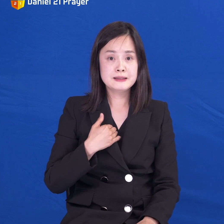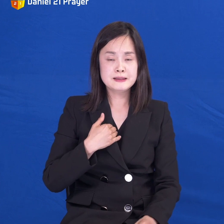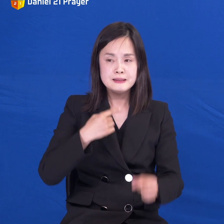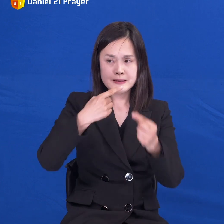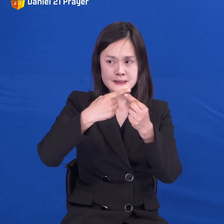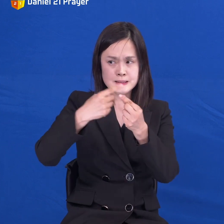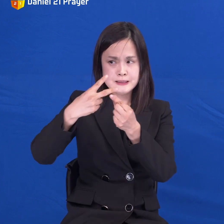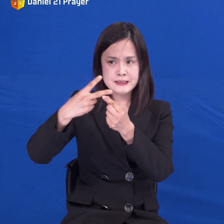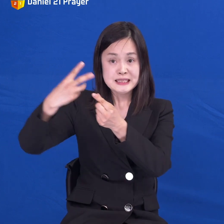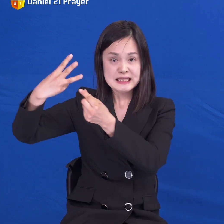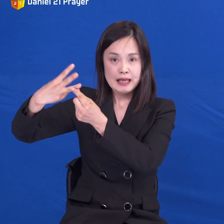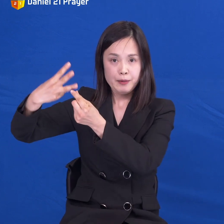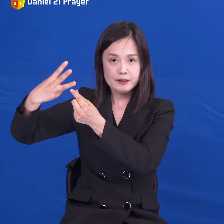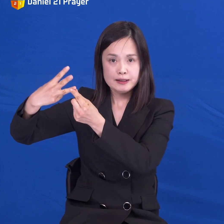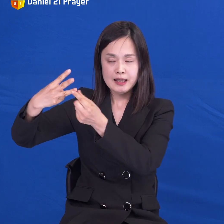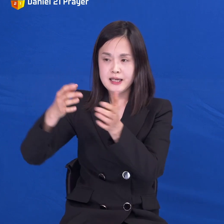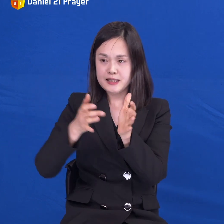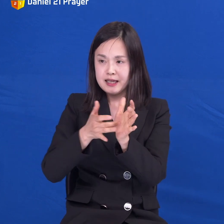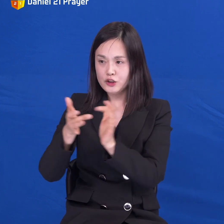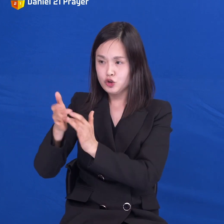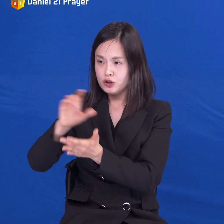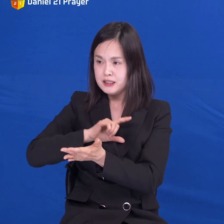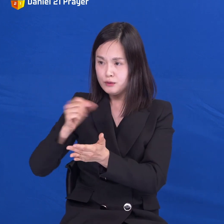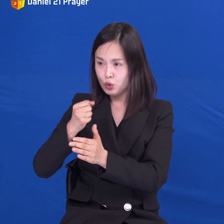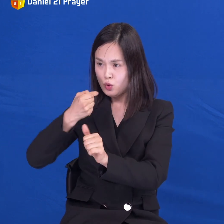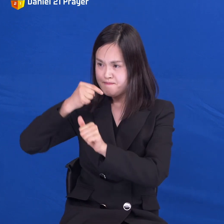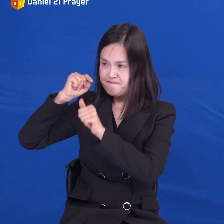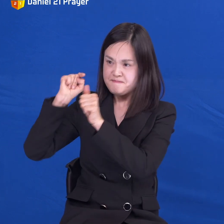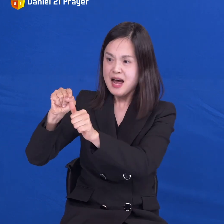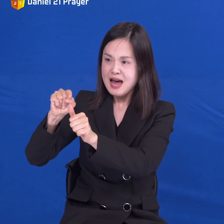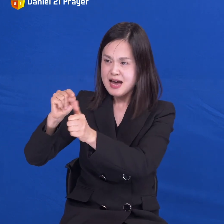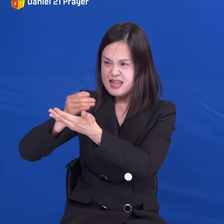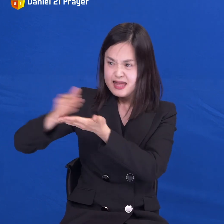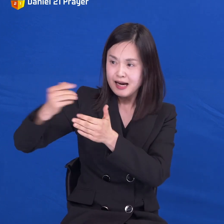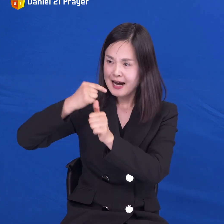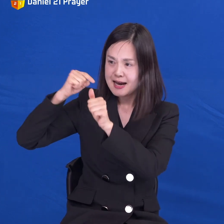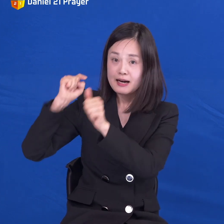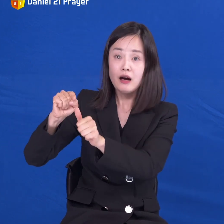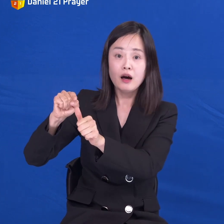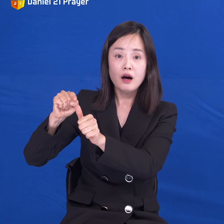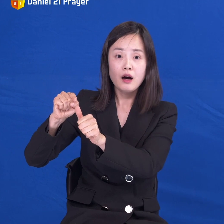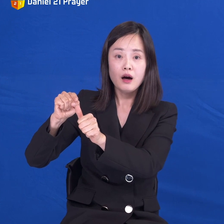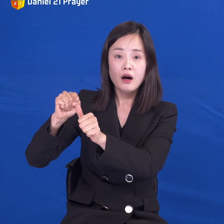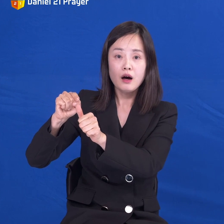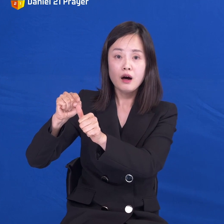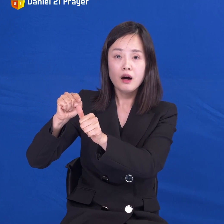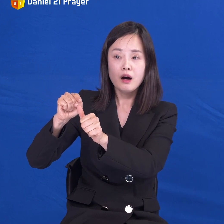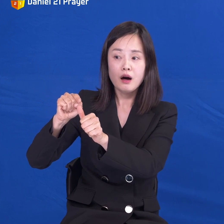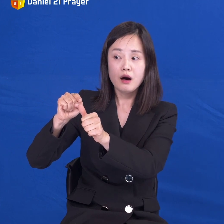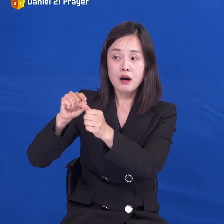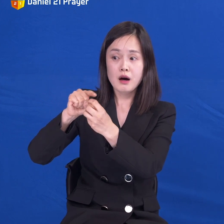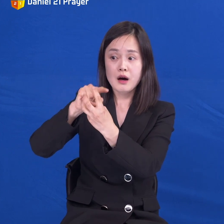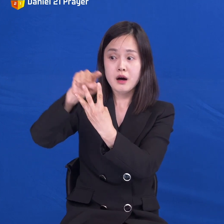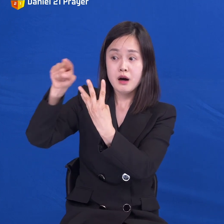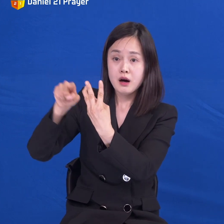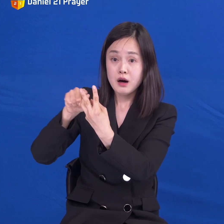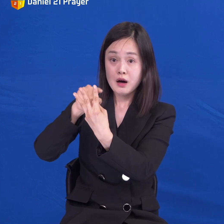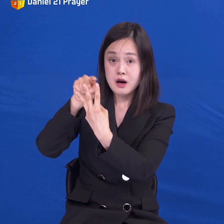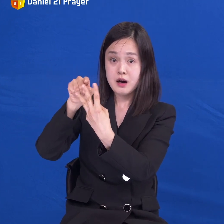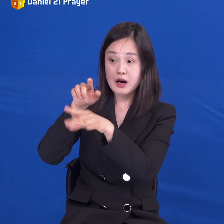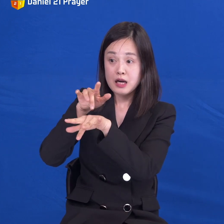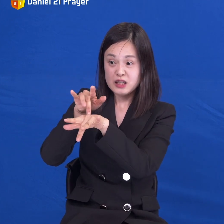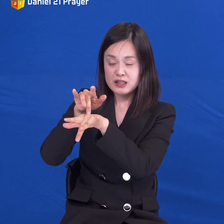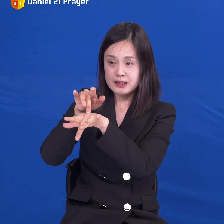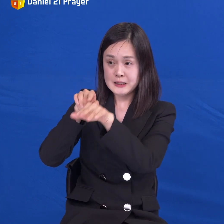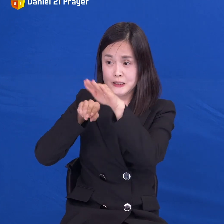먼저 예수 이름으로 나가 하고 쫓아냈더니 두 사람도 줄줄이 따라 나가는 거예요. 여러분, 귀신의